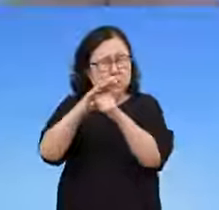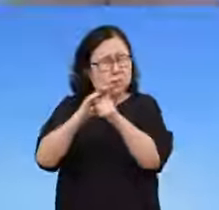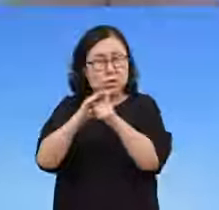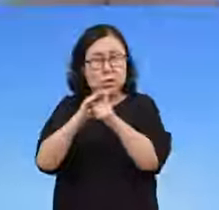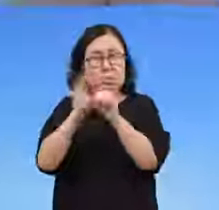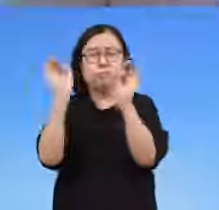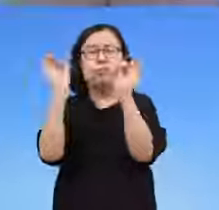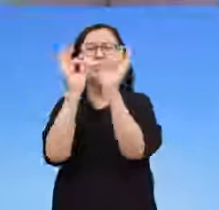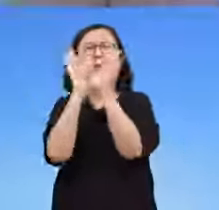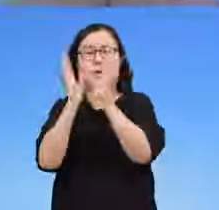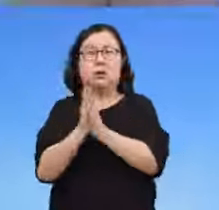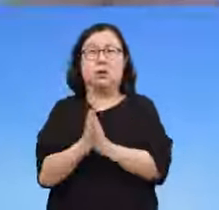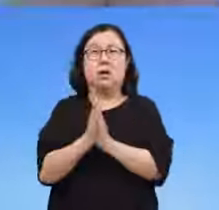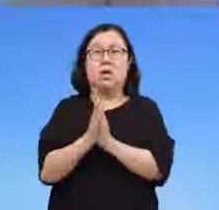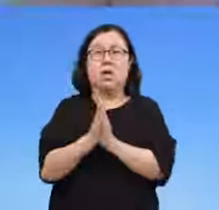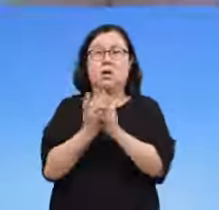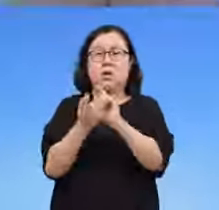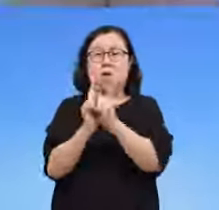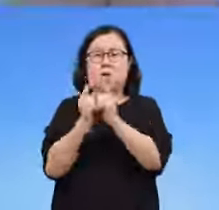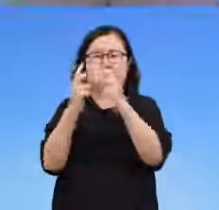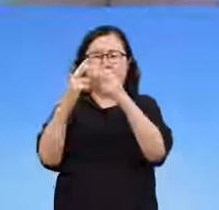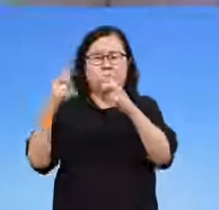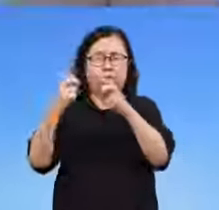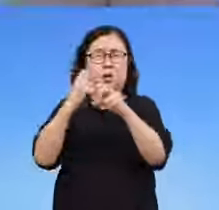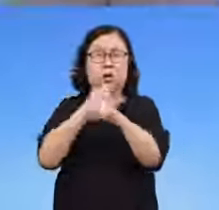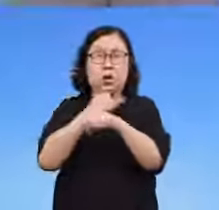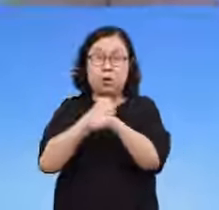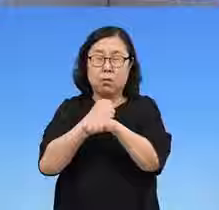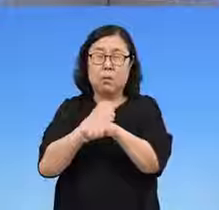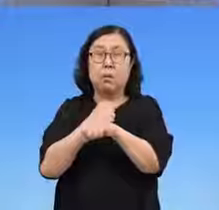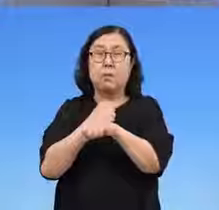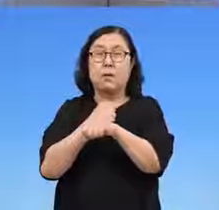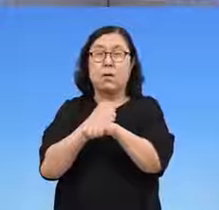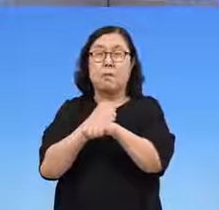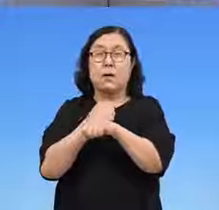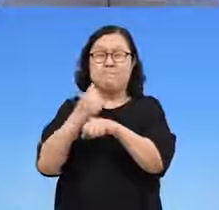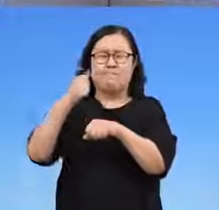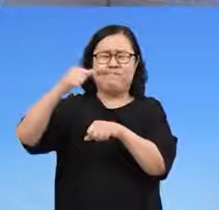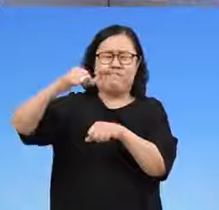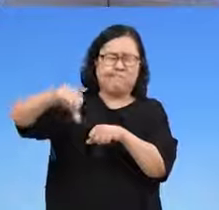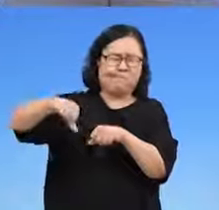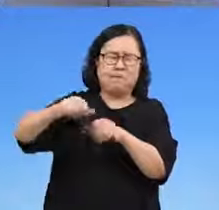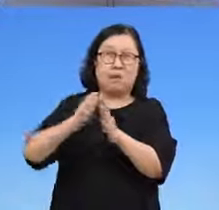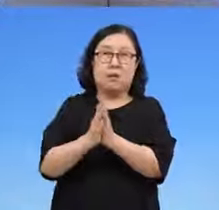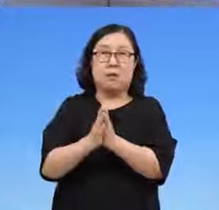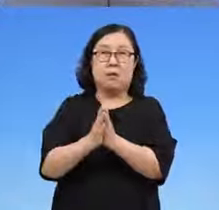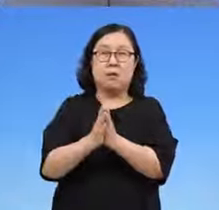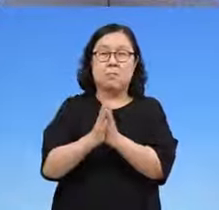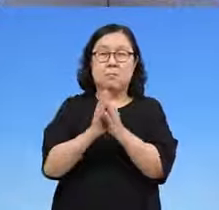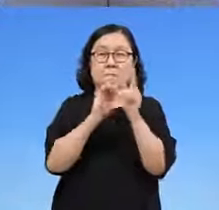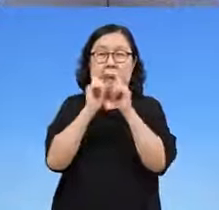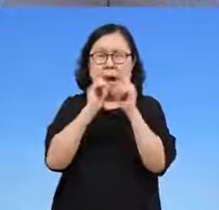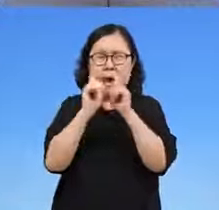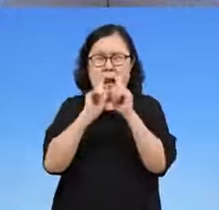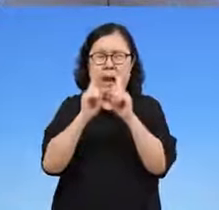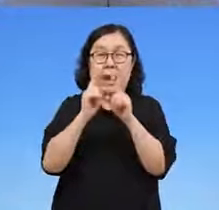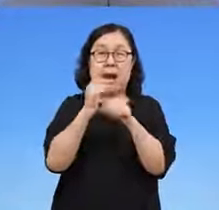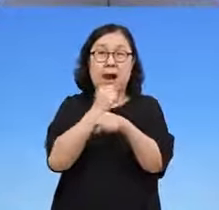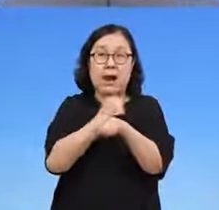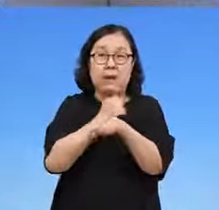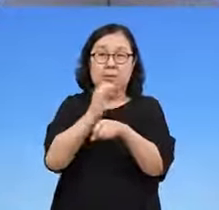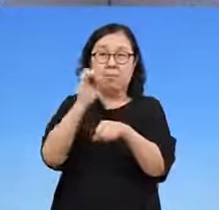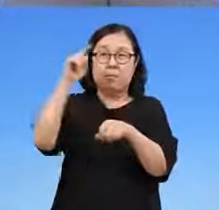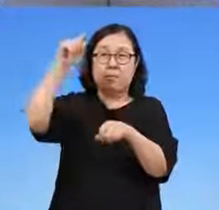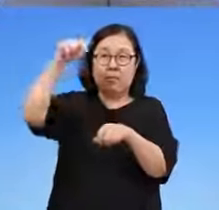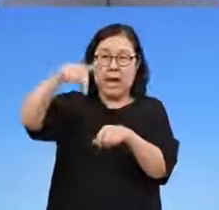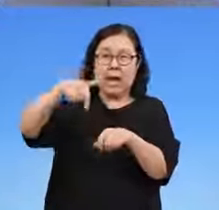어렵습니다. 그렇게 많은 비판과 악플과 그렇게 많은 그런 그 저주에 가까운 독설이 난무하는